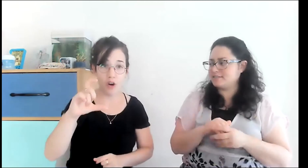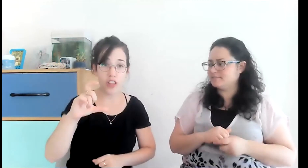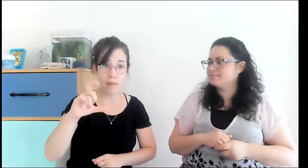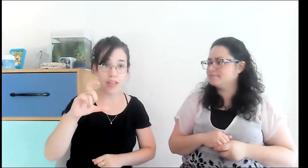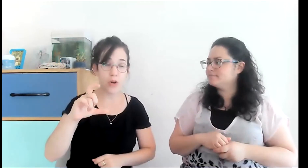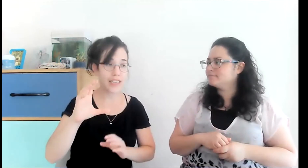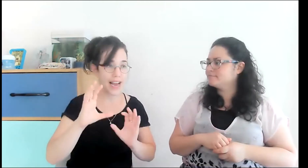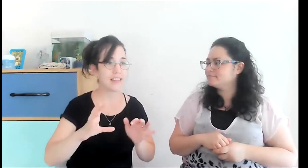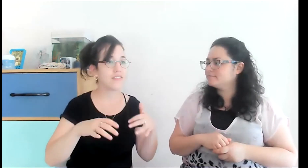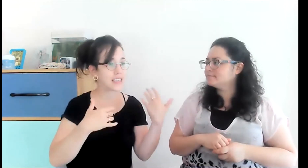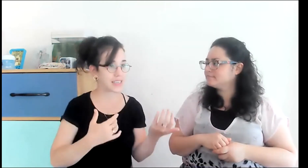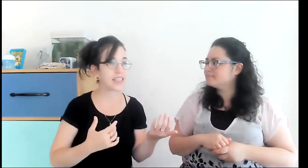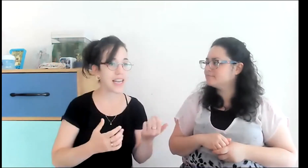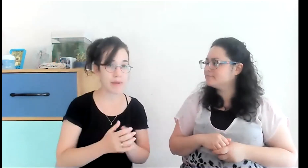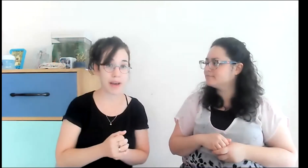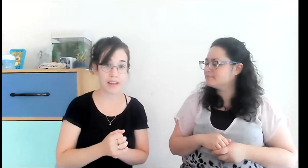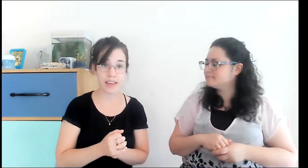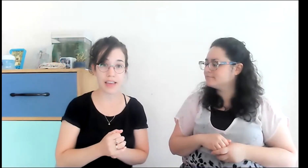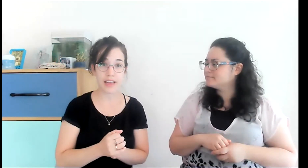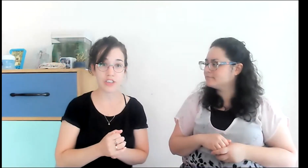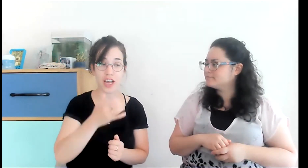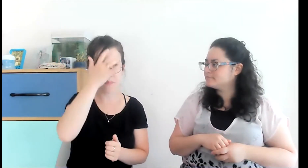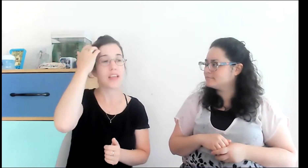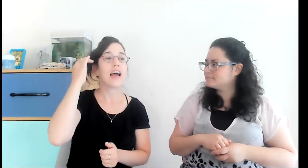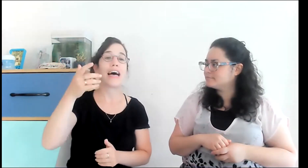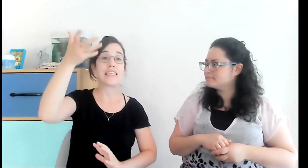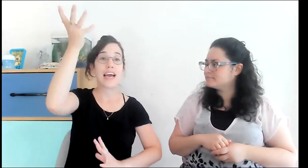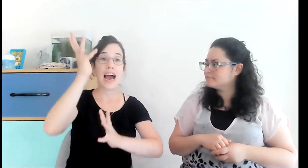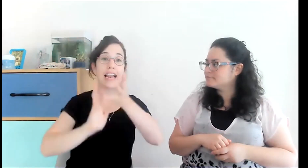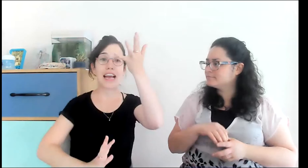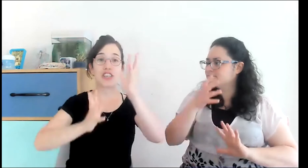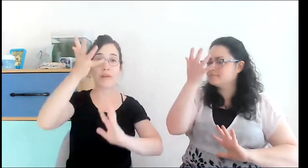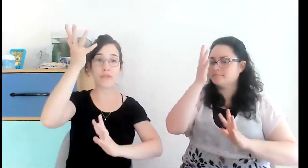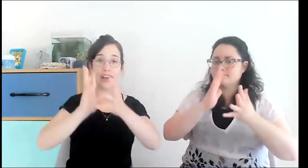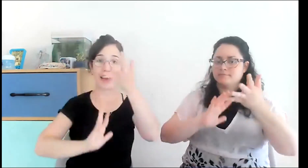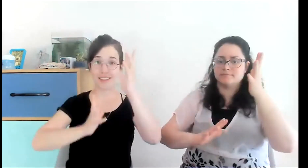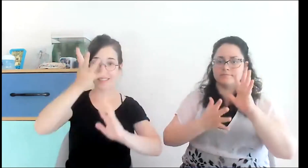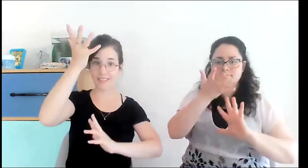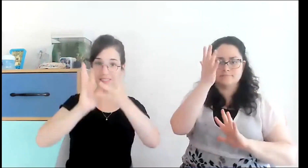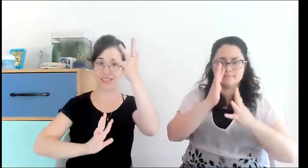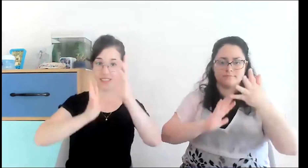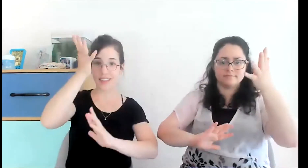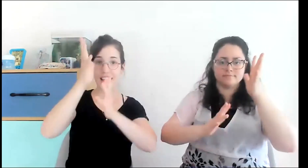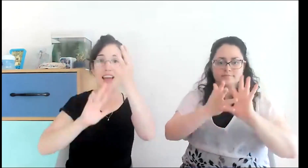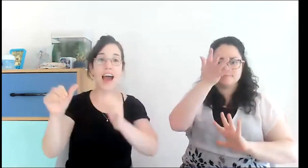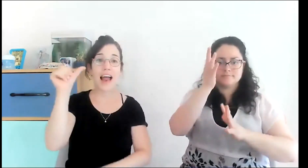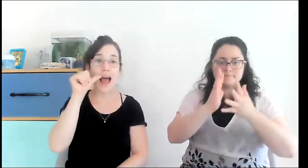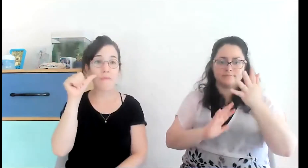עוד פעם לחזור על זה לאט, ואז נעשה את זה גם עם השירה. אז על האש המבוערת, על